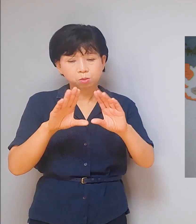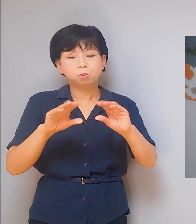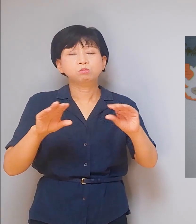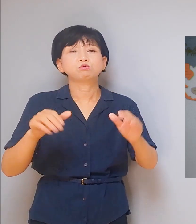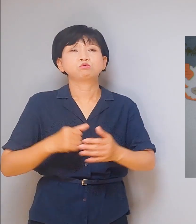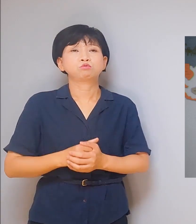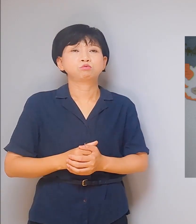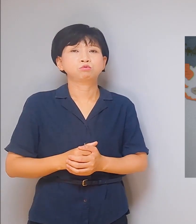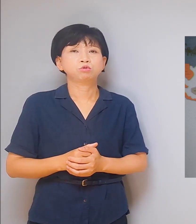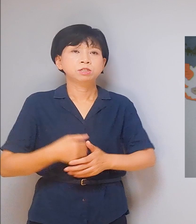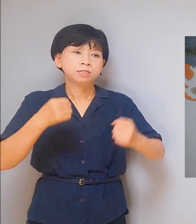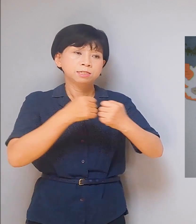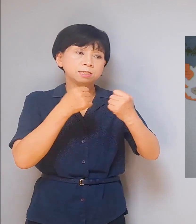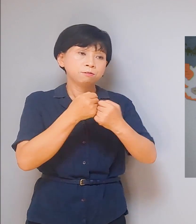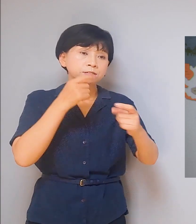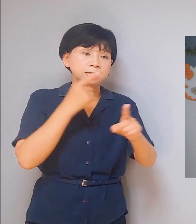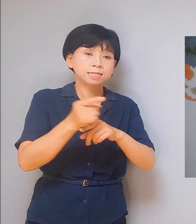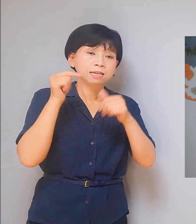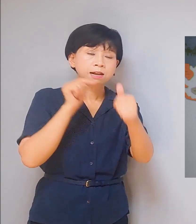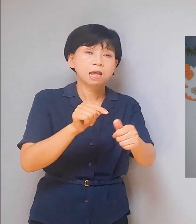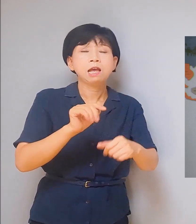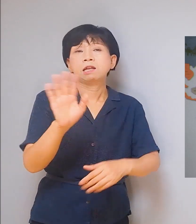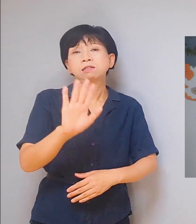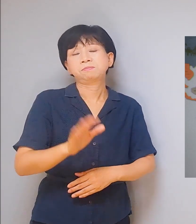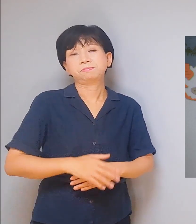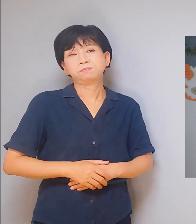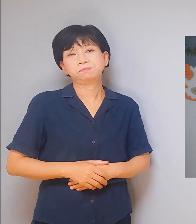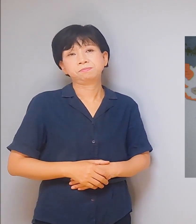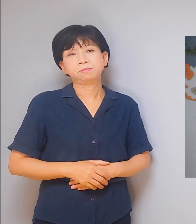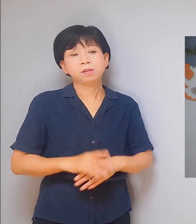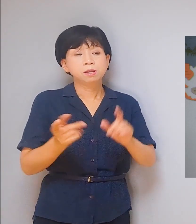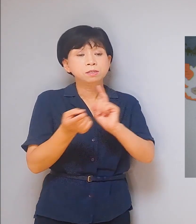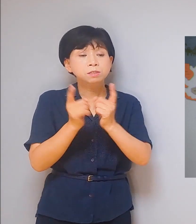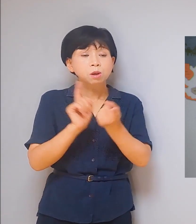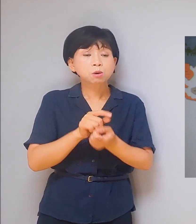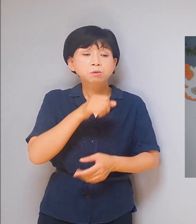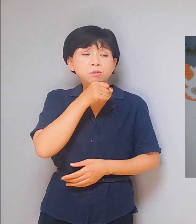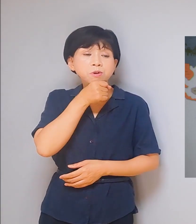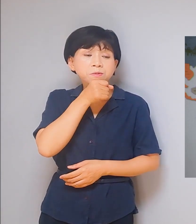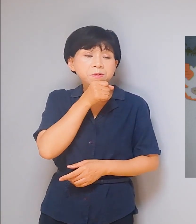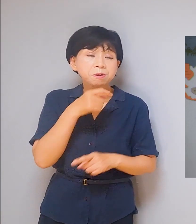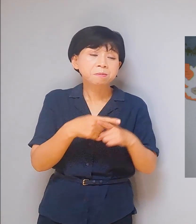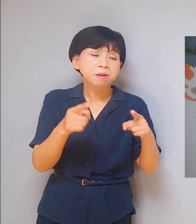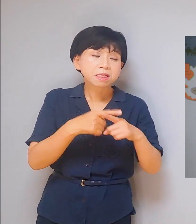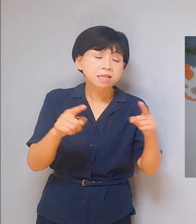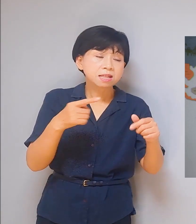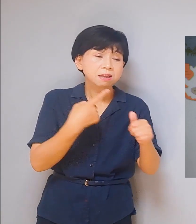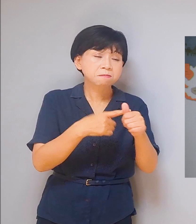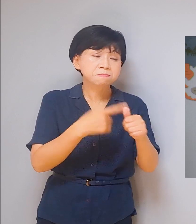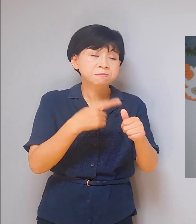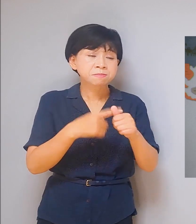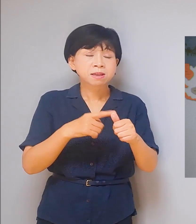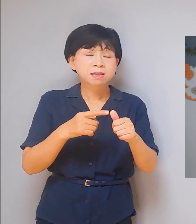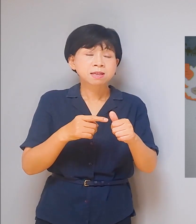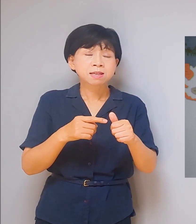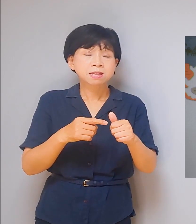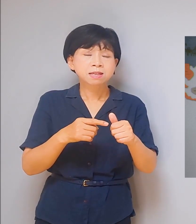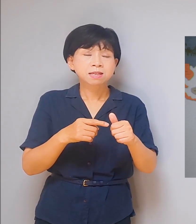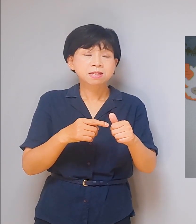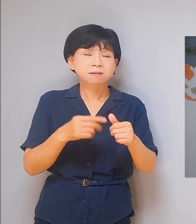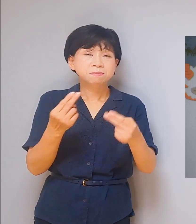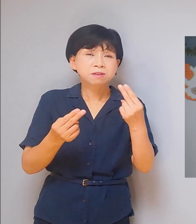온유입니다. 싸워서 이겨라 이런 거 아니에요. 서로 판단하고 정죄해라 비방해라